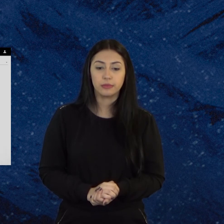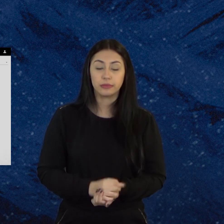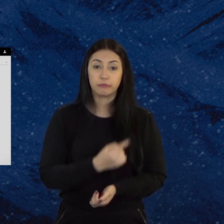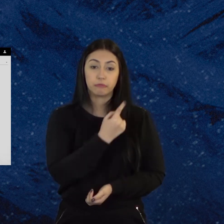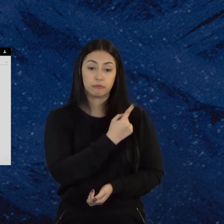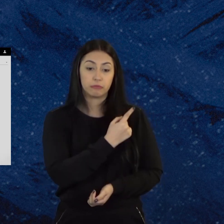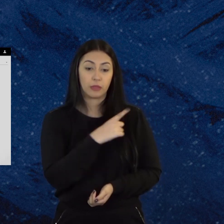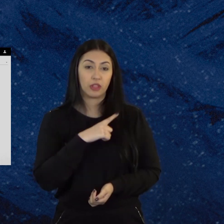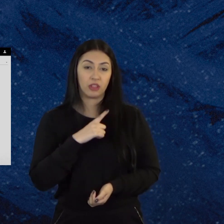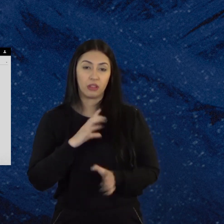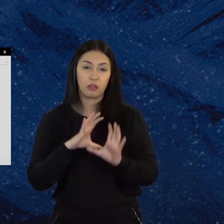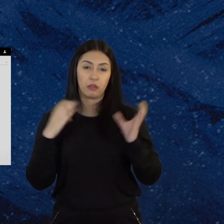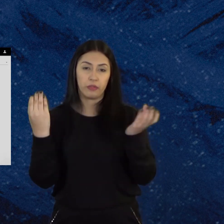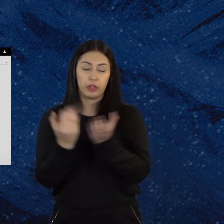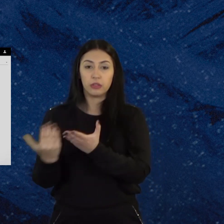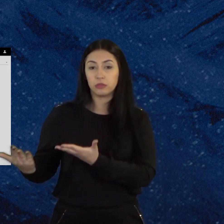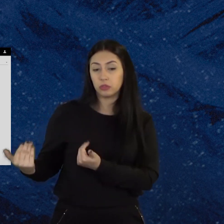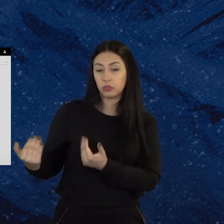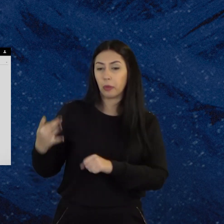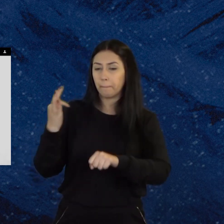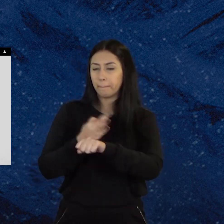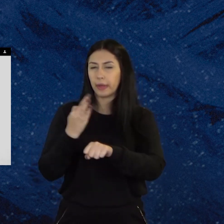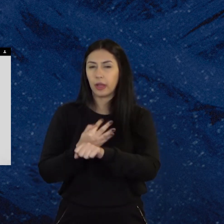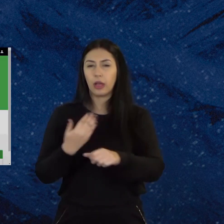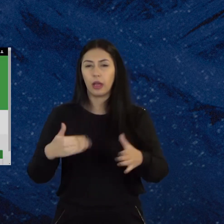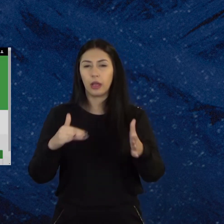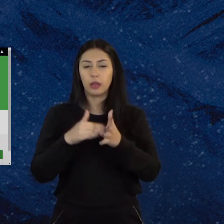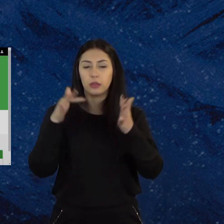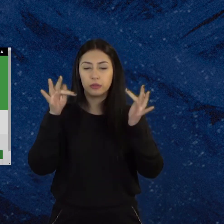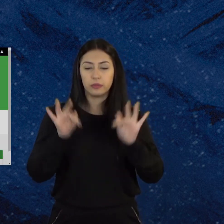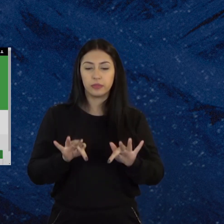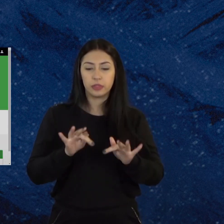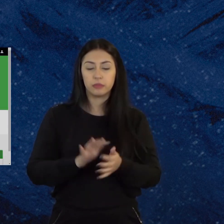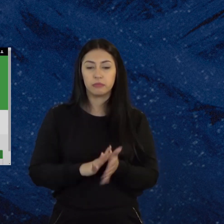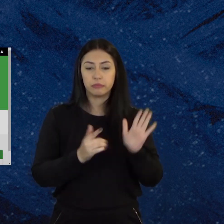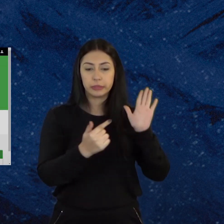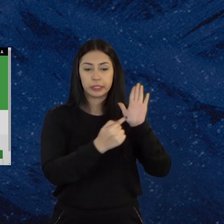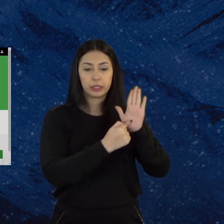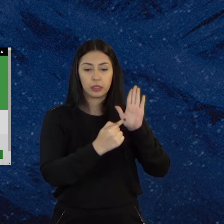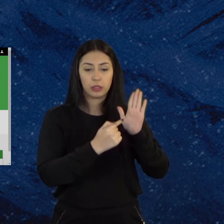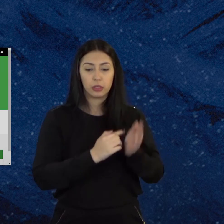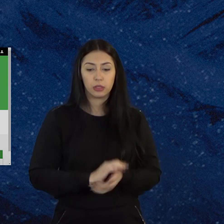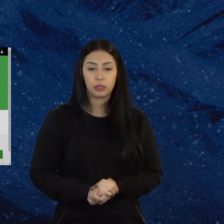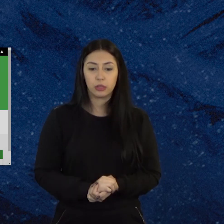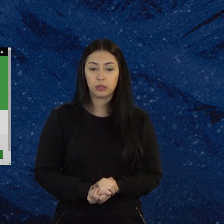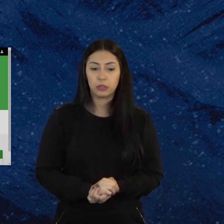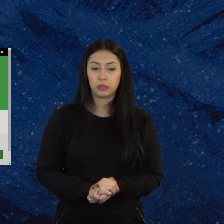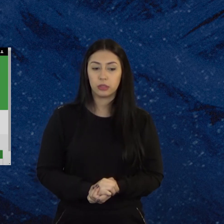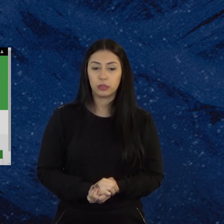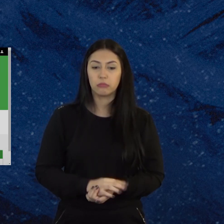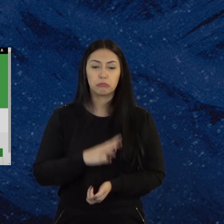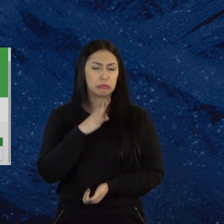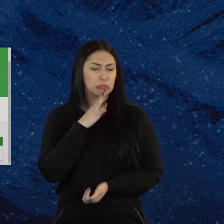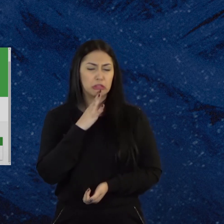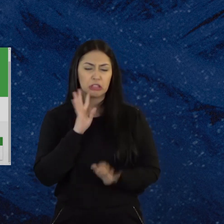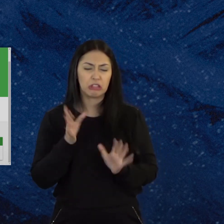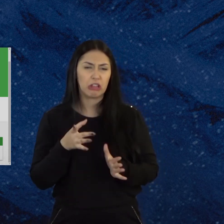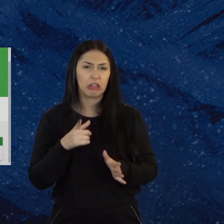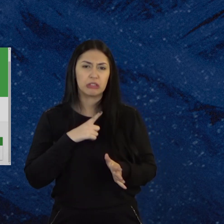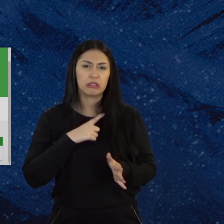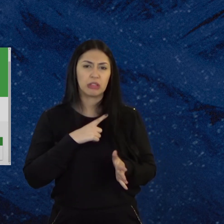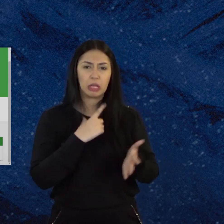Aqui tem a conferência de jovens, perseverar até o fim. Só clicar. Aí você já conhece, tem a